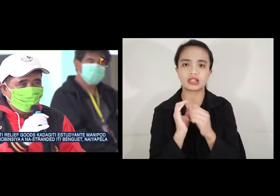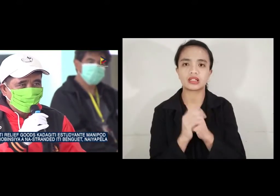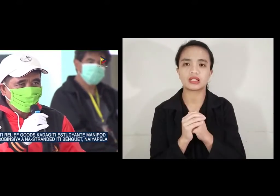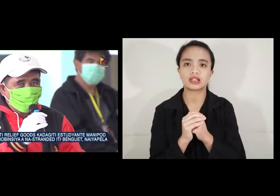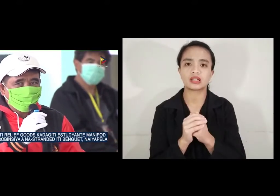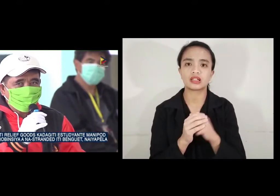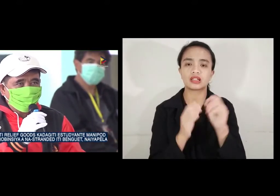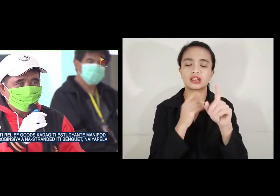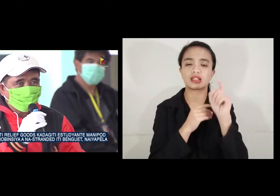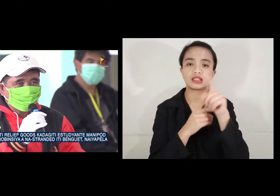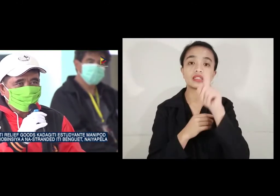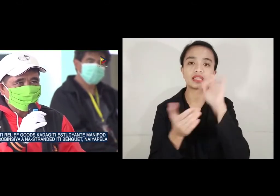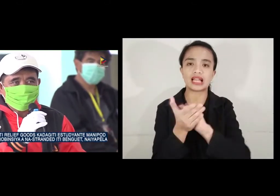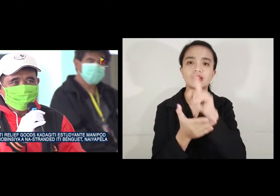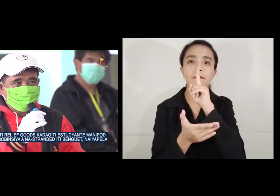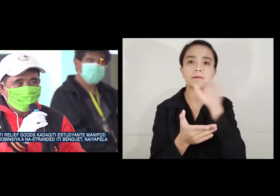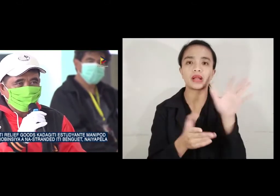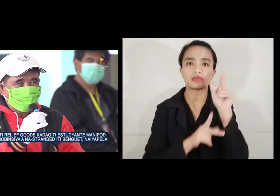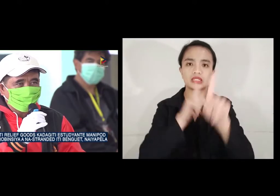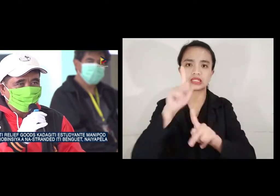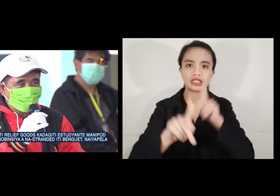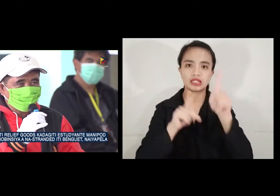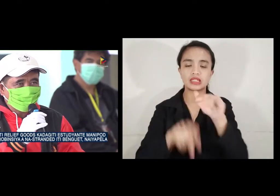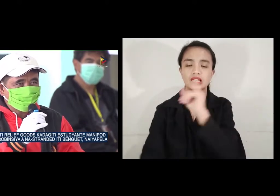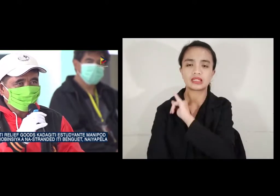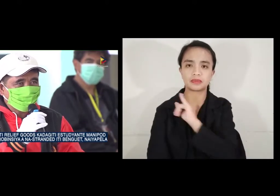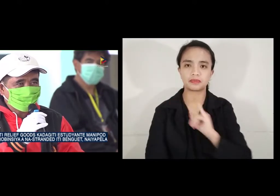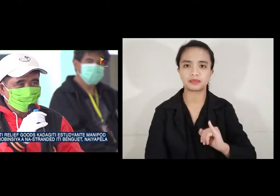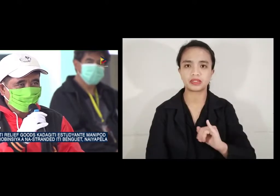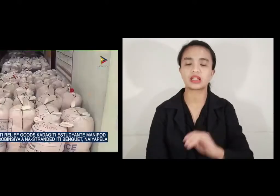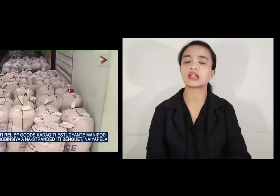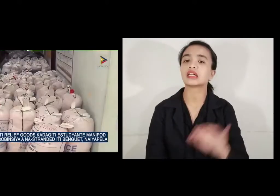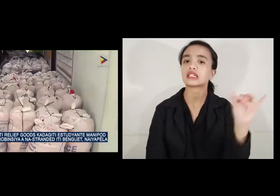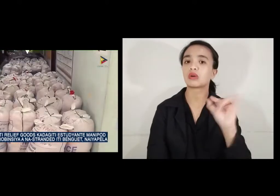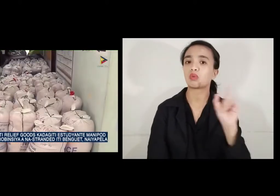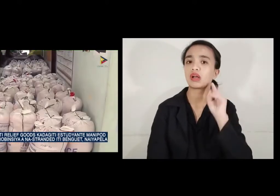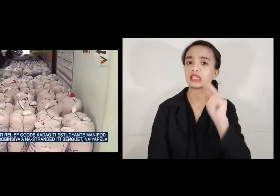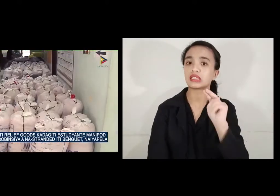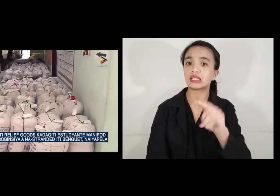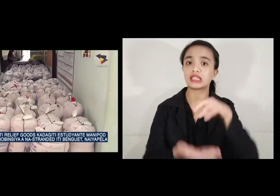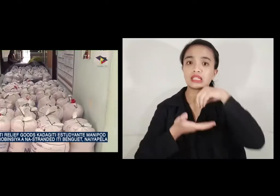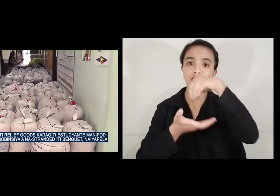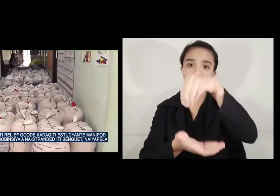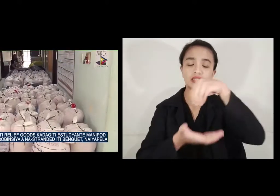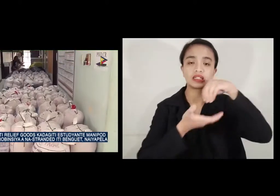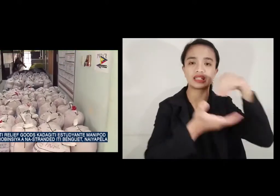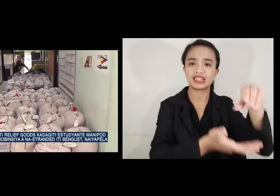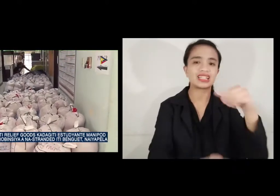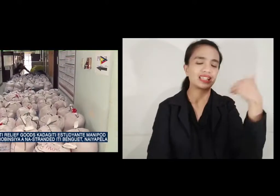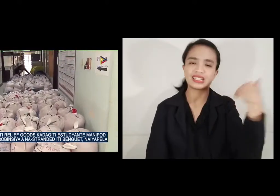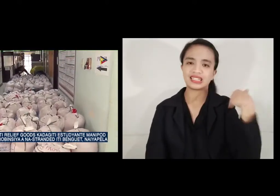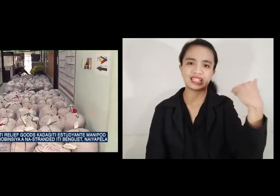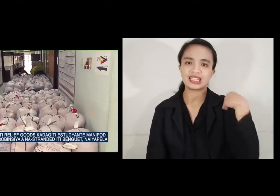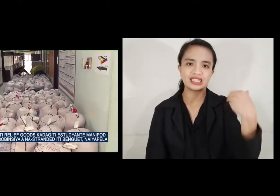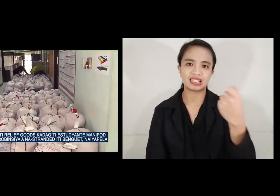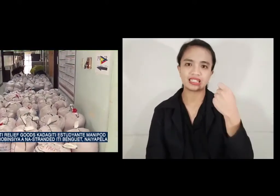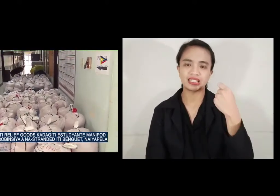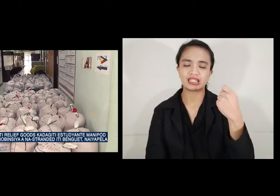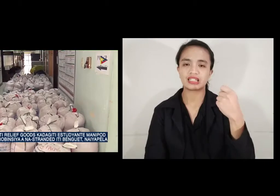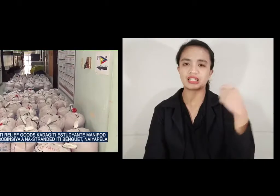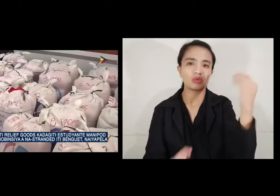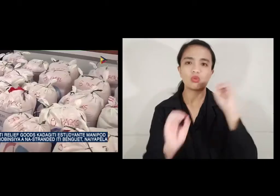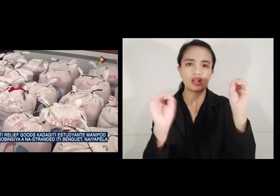kwada isupiman ti i-promise mi ijay kakailan mi kanjay eskwela sir. Kadagitimot ag kasapulan iti relief goods asaan pay